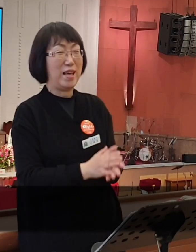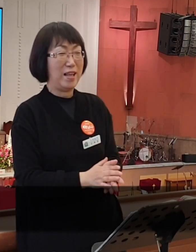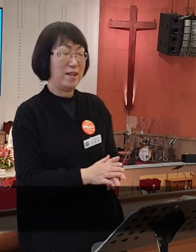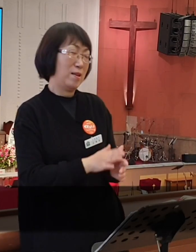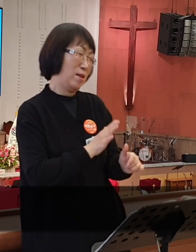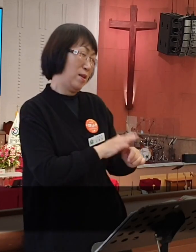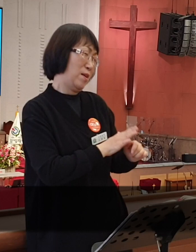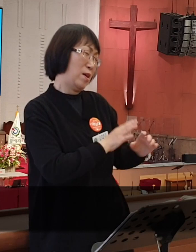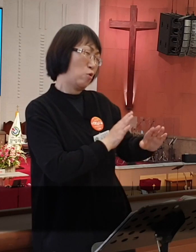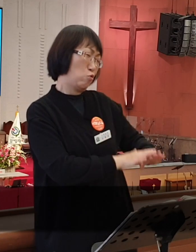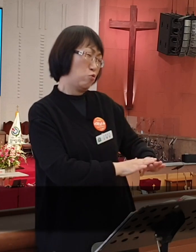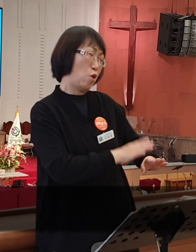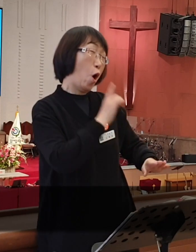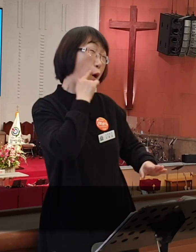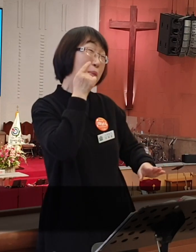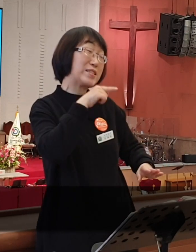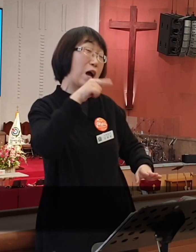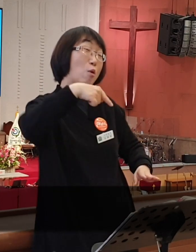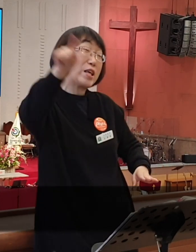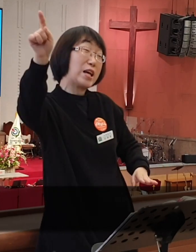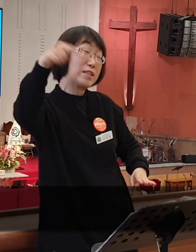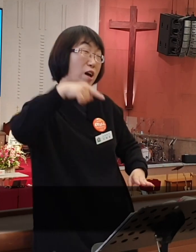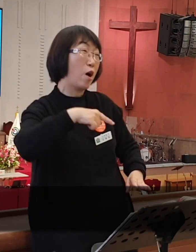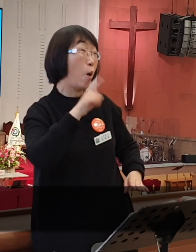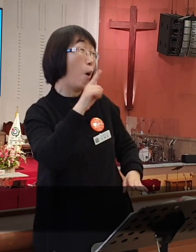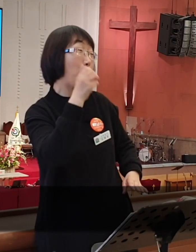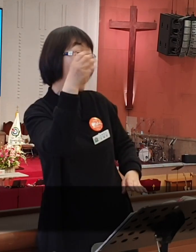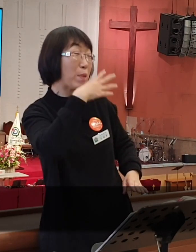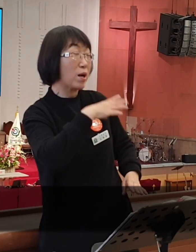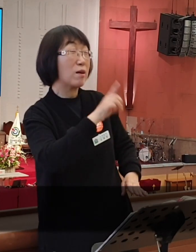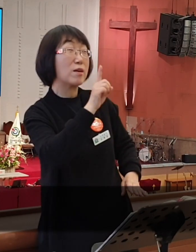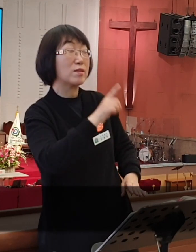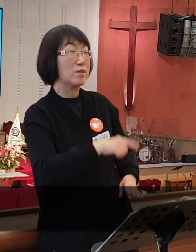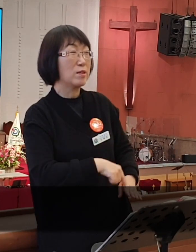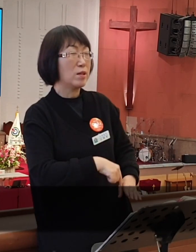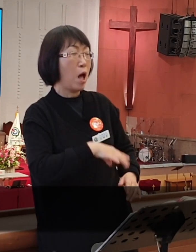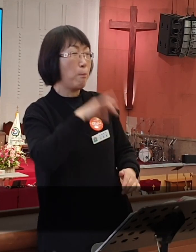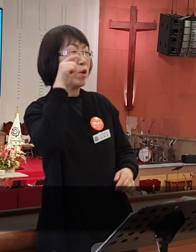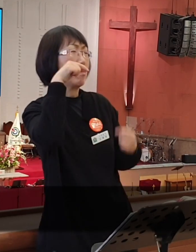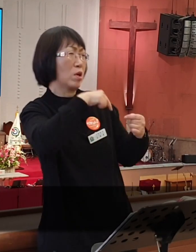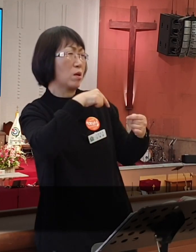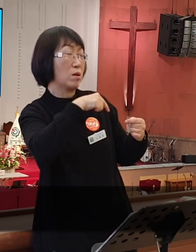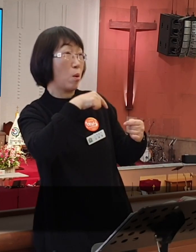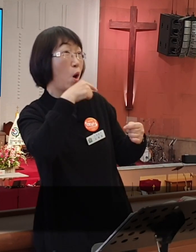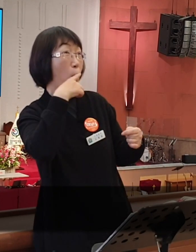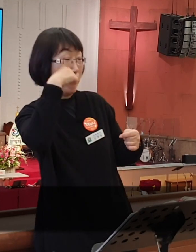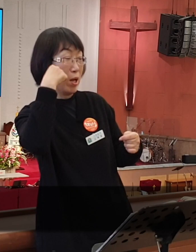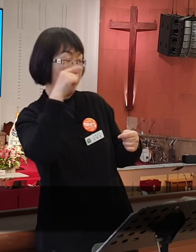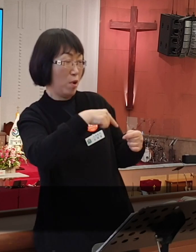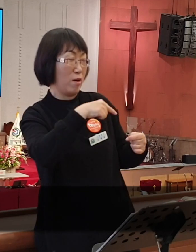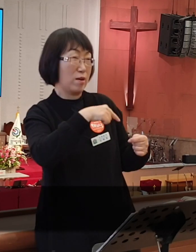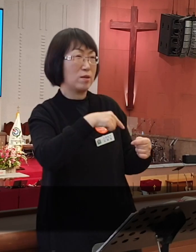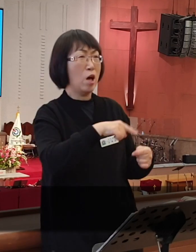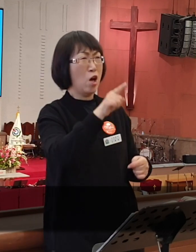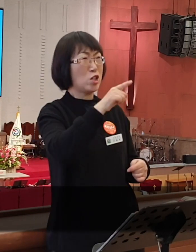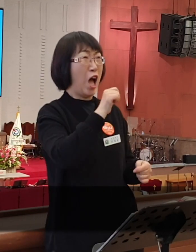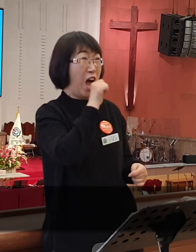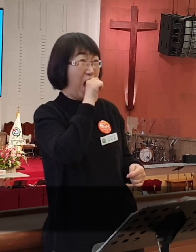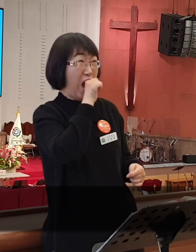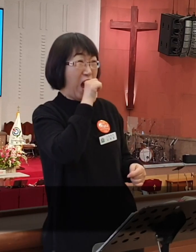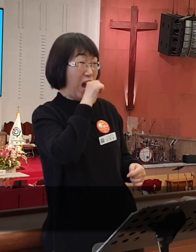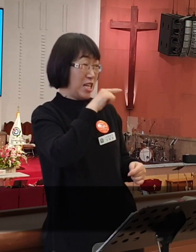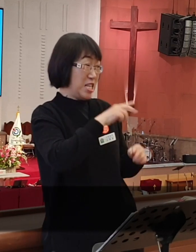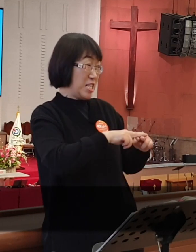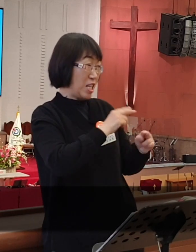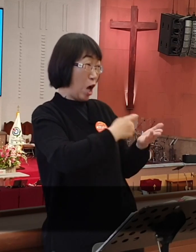꼬맹이를 여기다 남겨놓고 엄마가 잠깐 갑니다. 그럼 엄마는 어떻게 해요? 먼저는 명령을 줘요. 권고입니다. 너